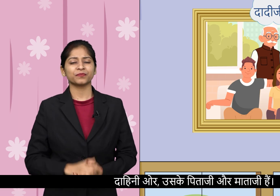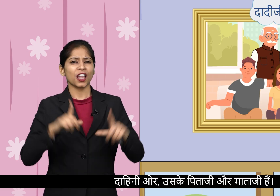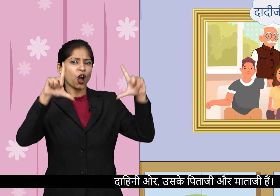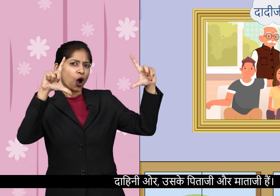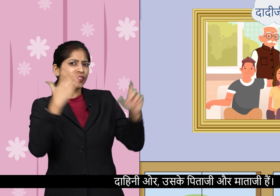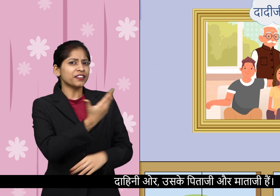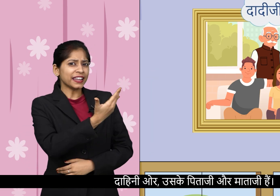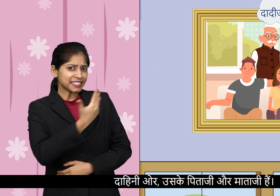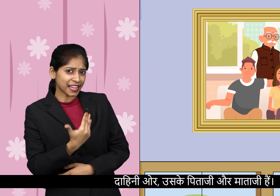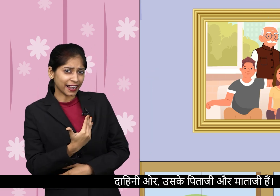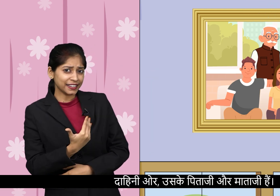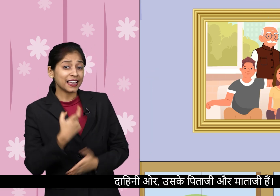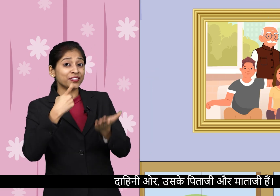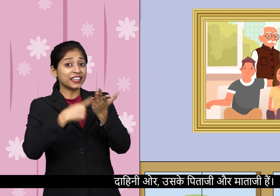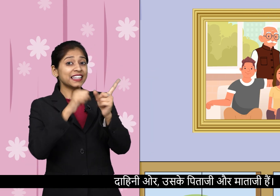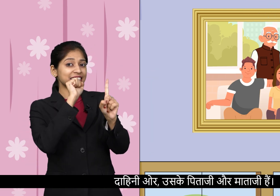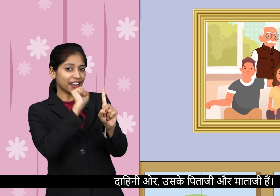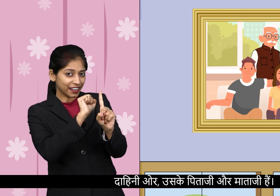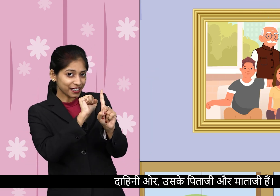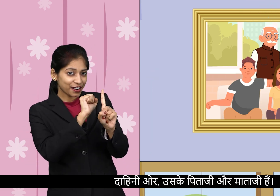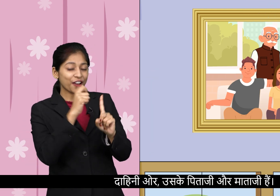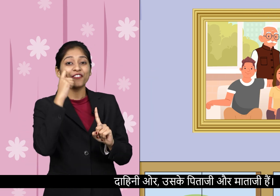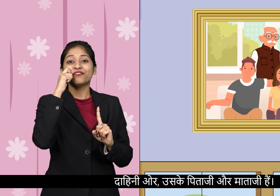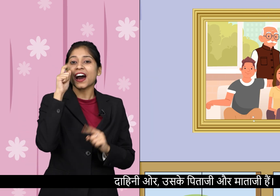दाहिनी ओर उसके पिताजी और माताजी हैं।